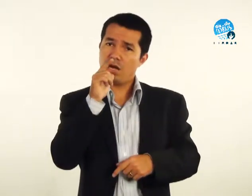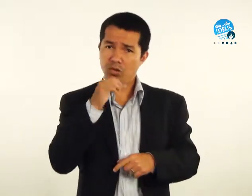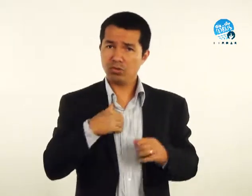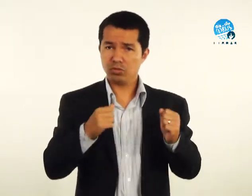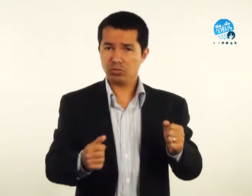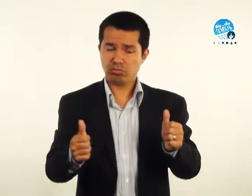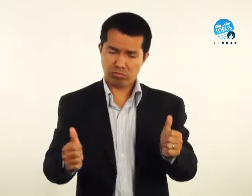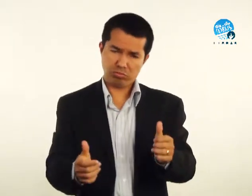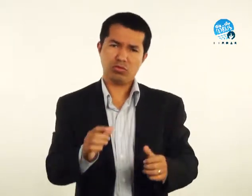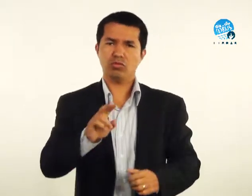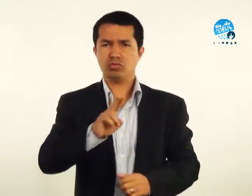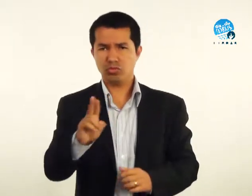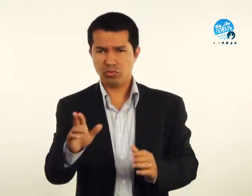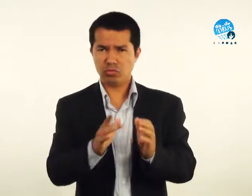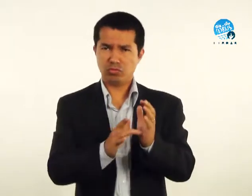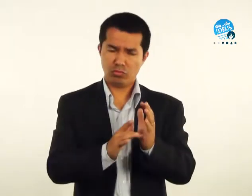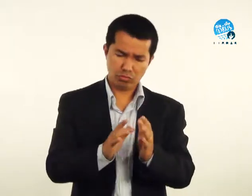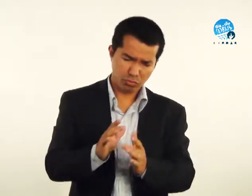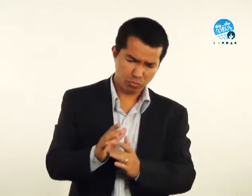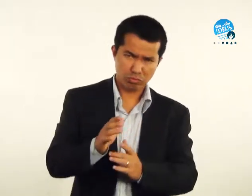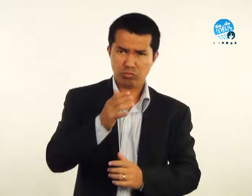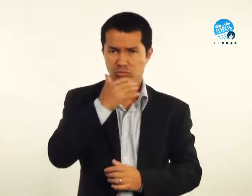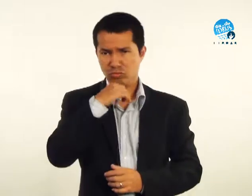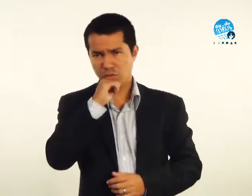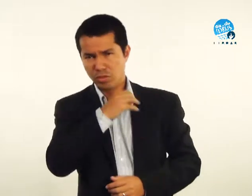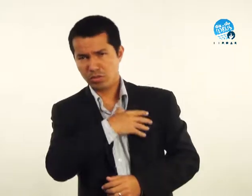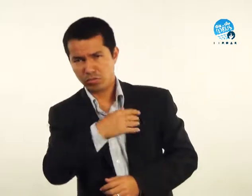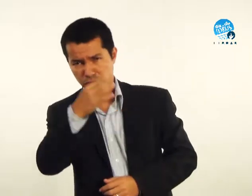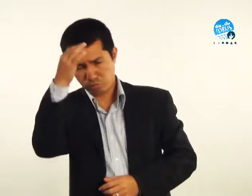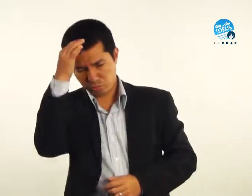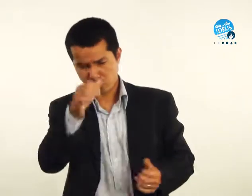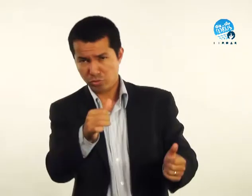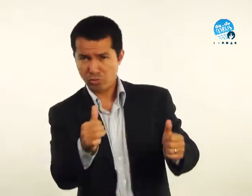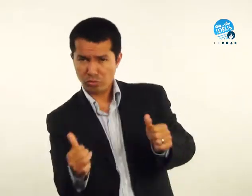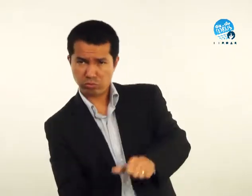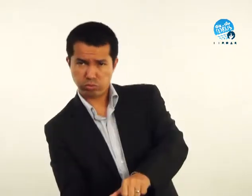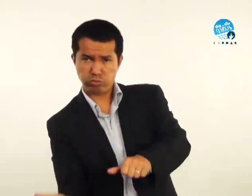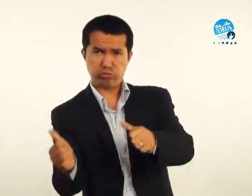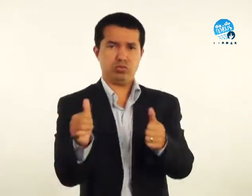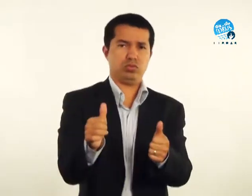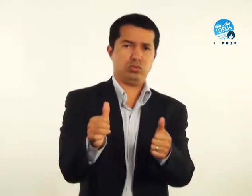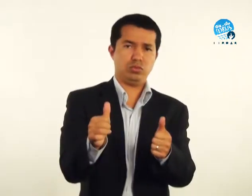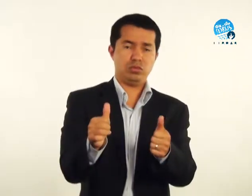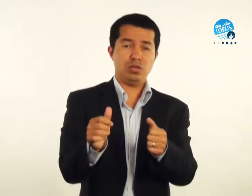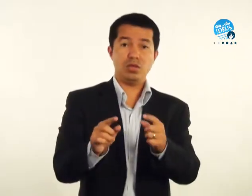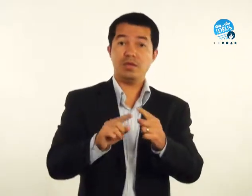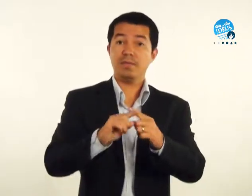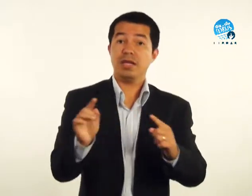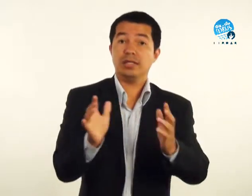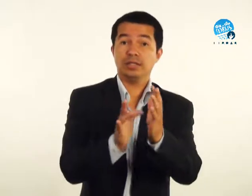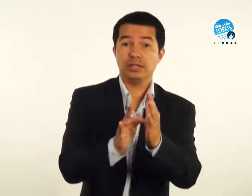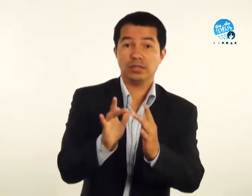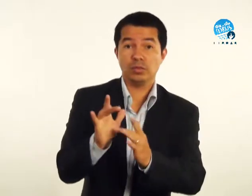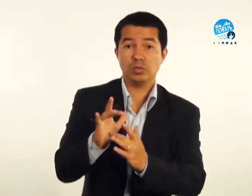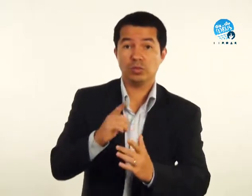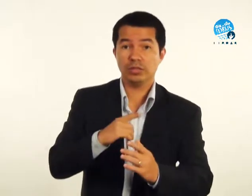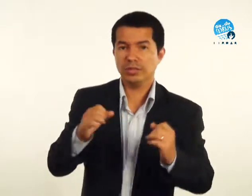batizar uma pessoa como pastor na água. Mas Jesus vai ter o poder, ou essa pessoa que ele não sabia, vai ter